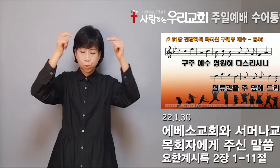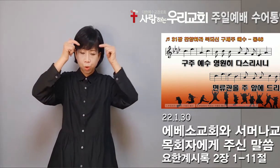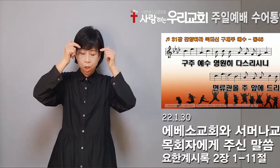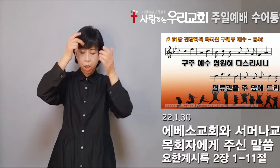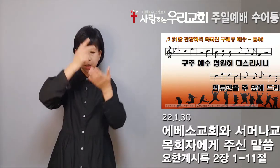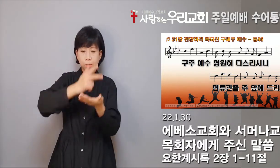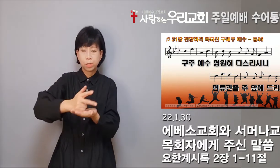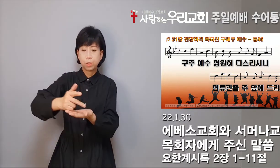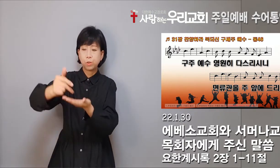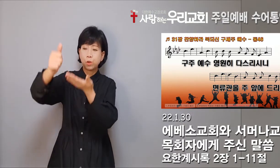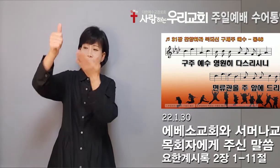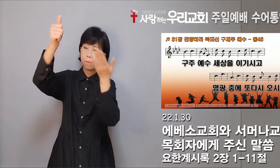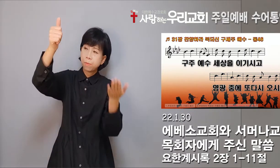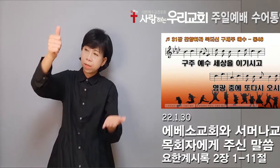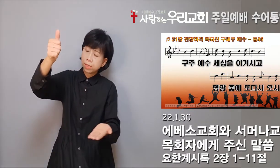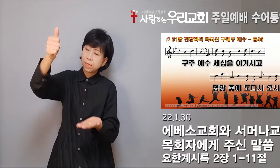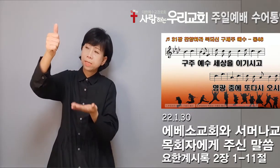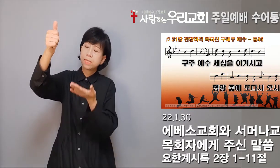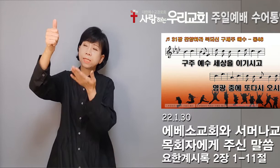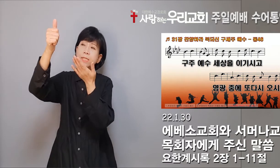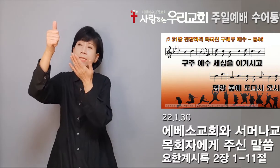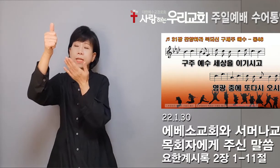면류관을 주 앞에 드리니